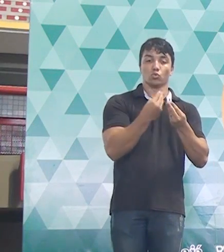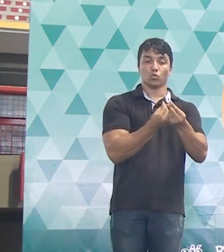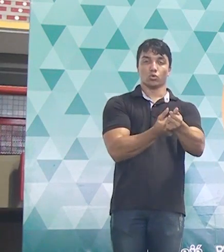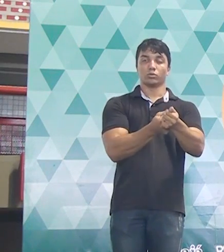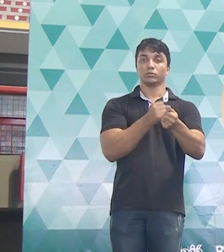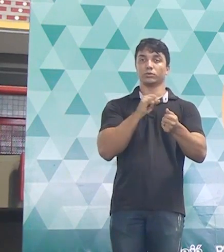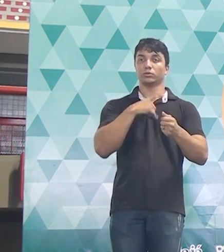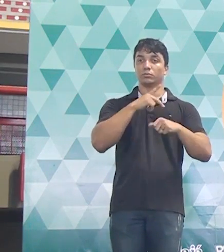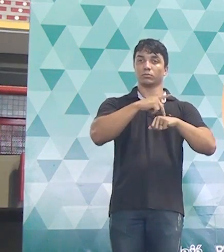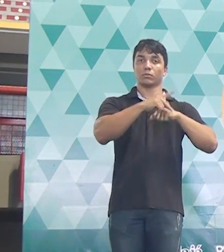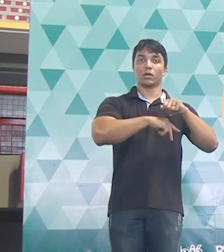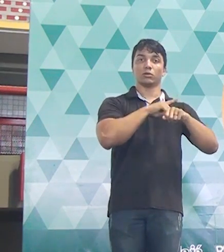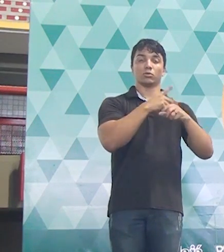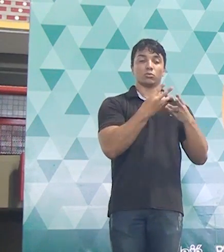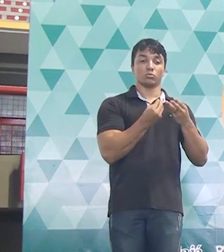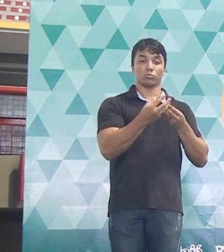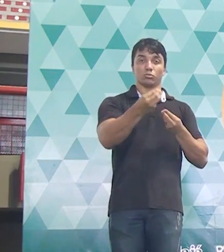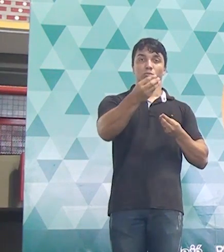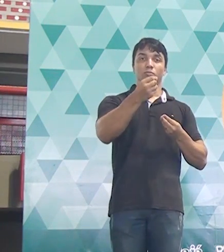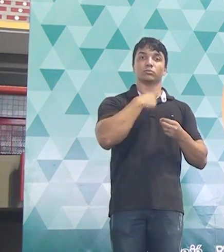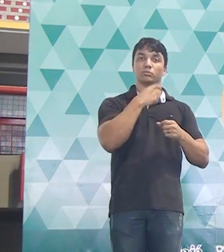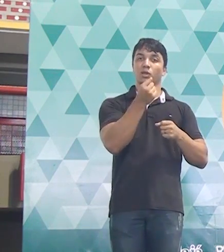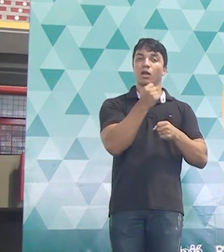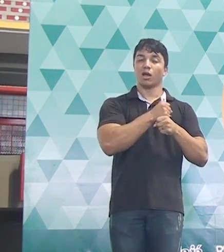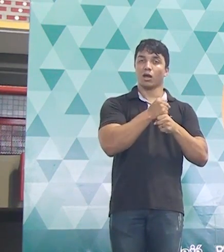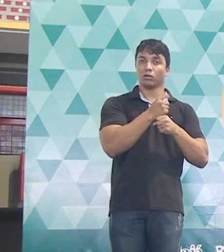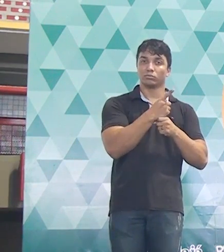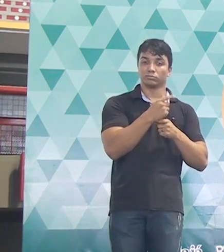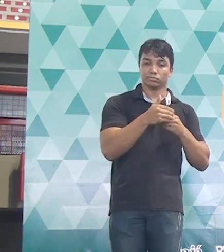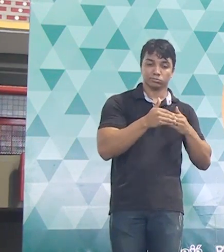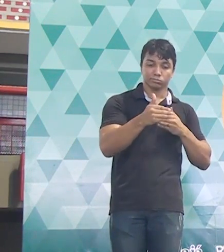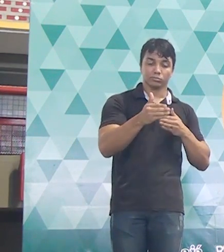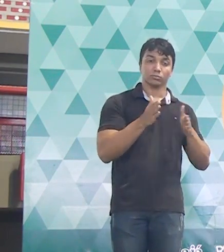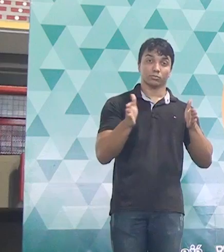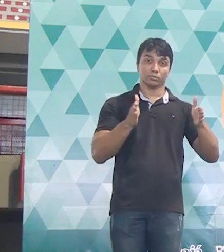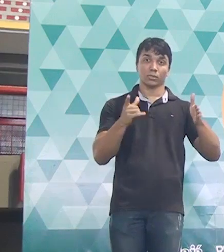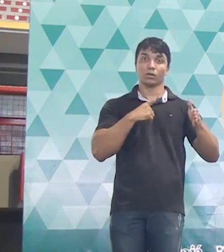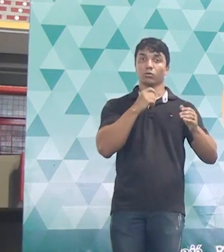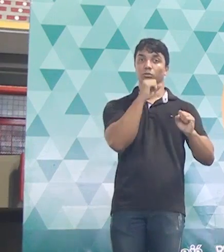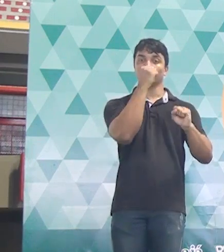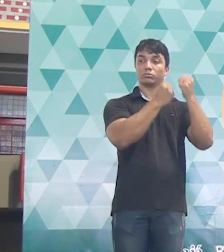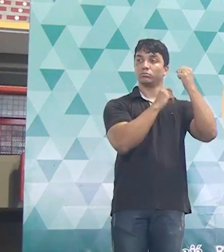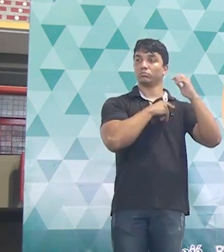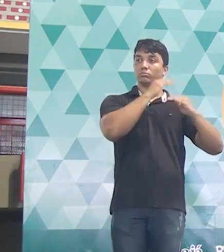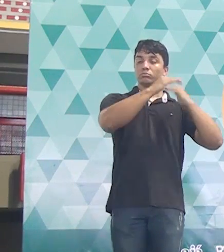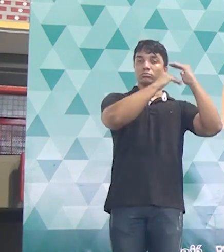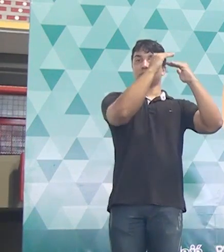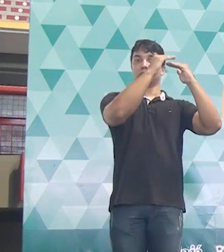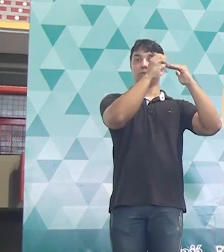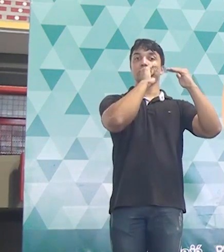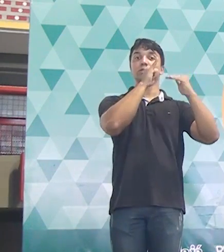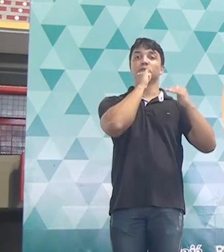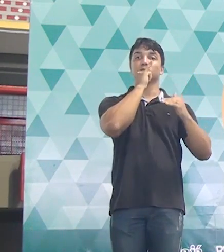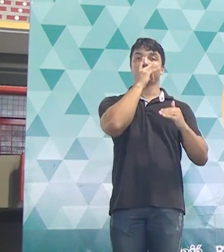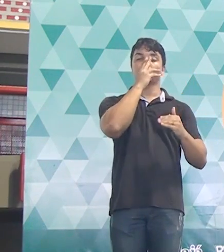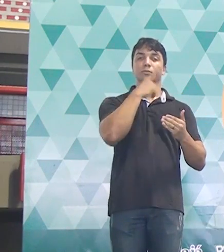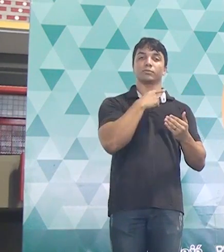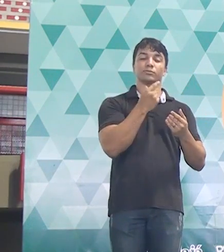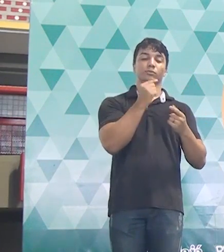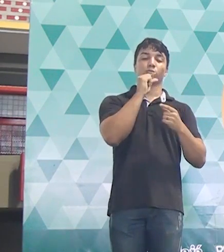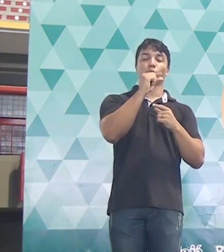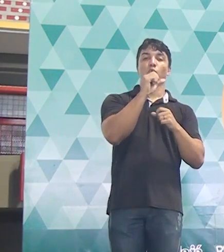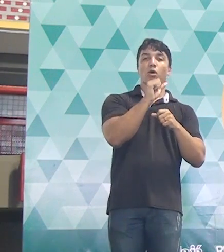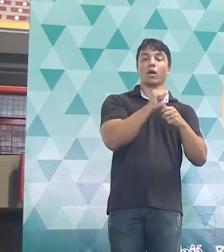um país consome muito ácido sulfúrico por ano, significa que ele tem uma indústria desenvolvida. Quando um país consome pouco